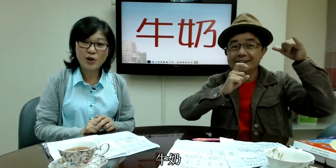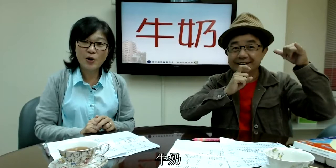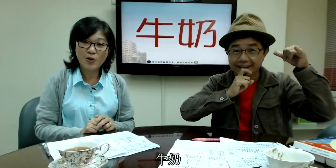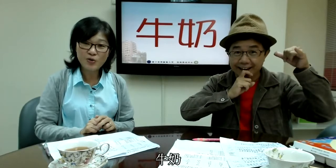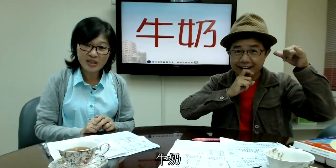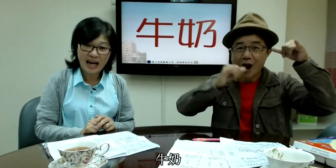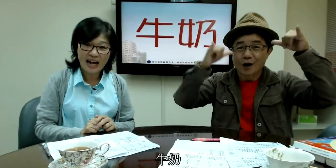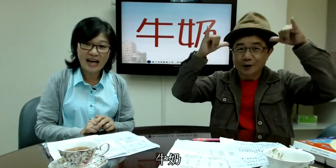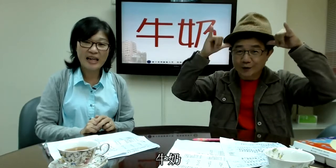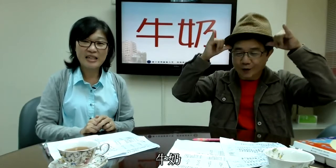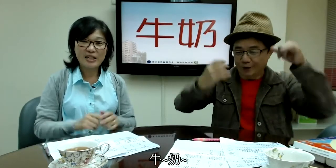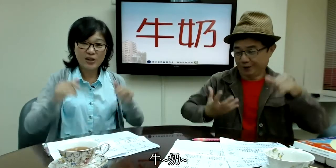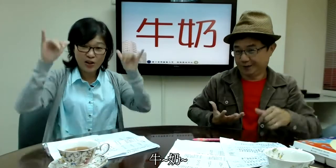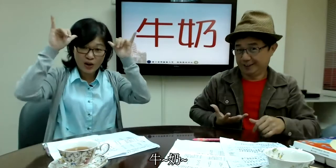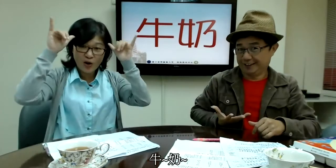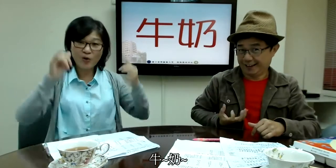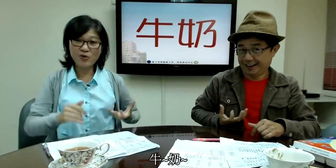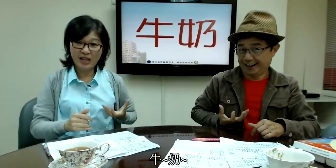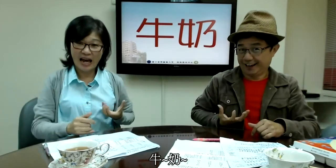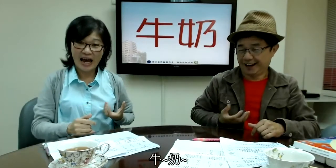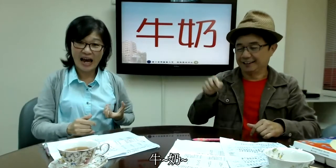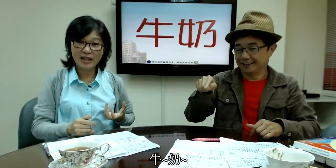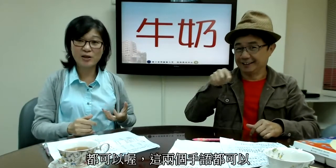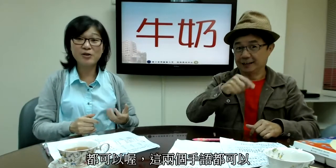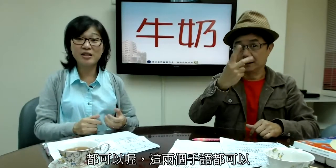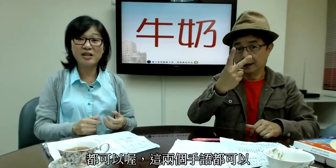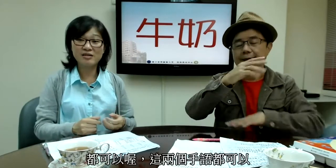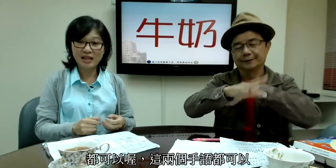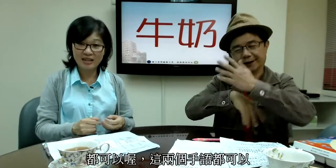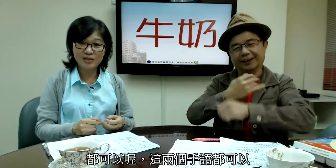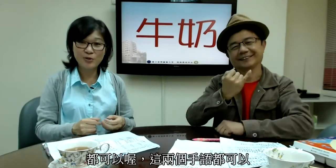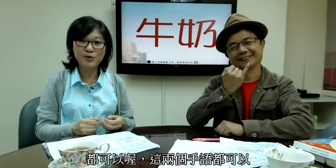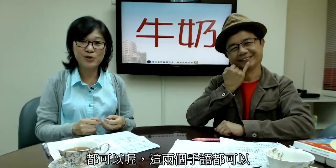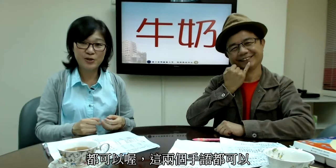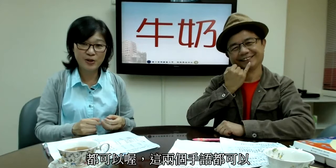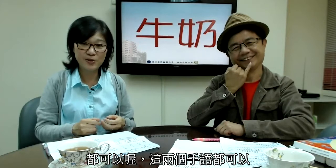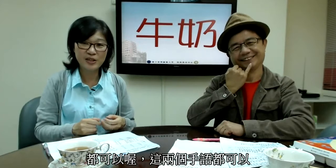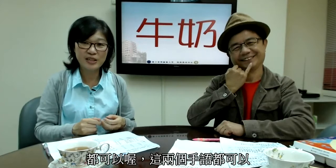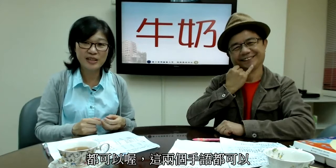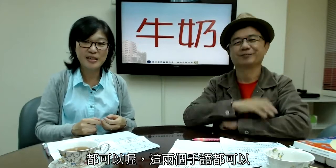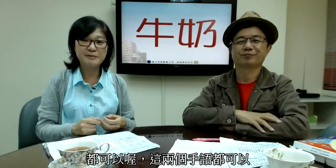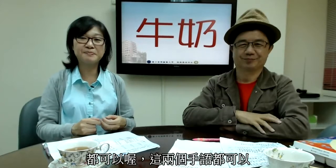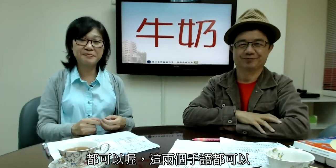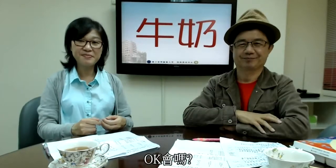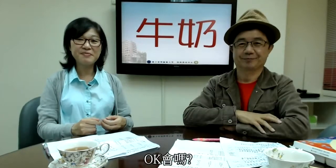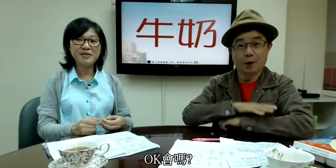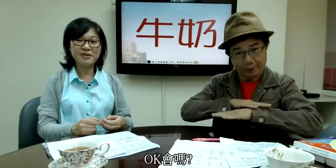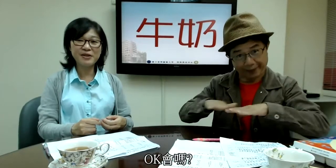牛奶，牛奶都可以哦，这两个手语都可以。OK，